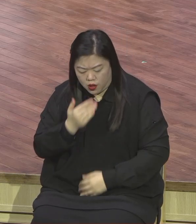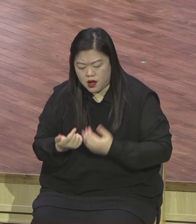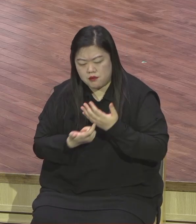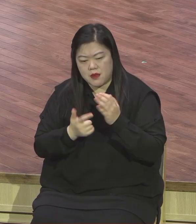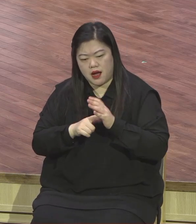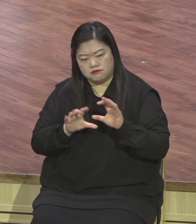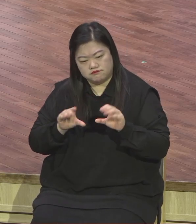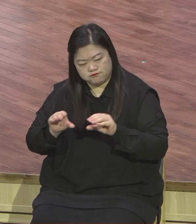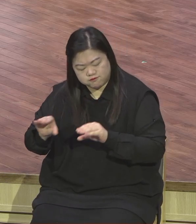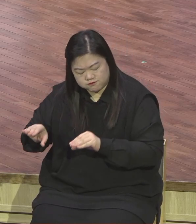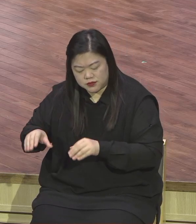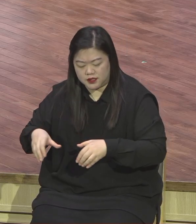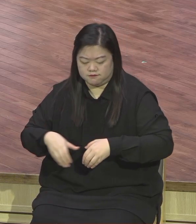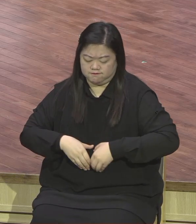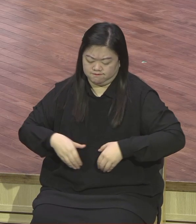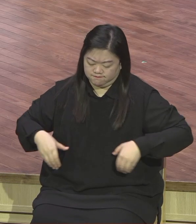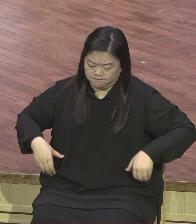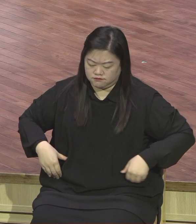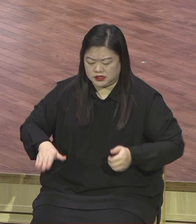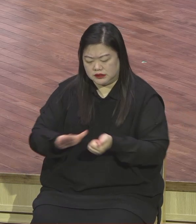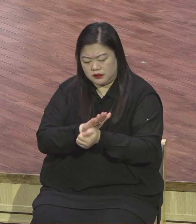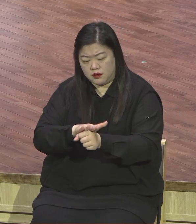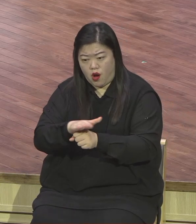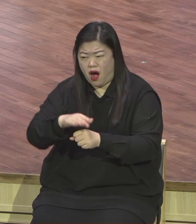얼마든지 우리보다 더 잘 할 수 있습니다